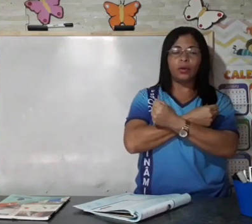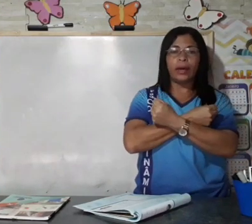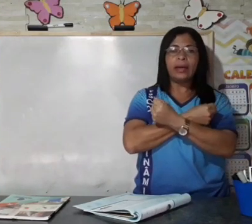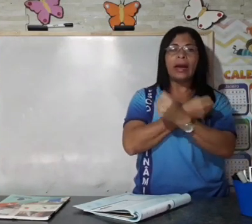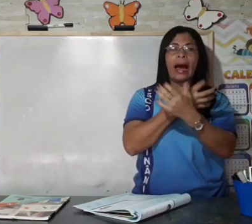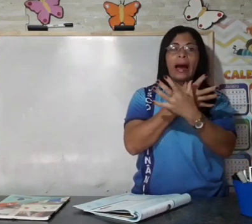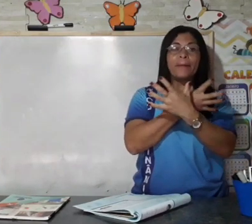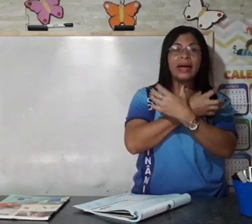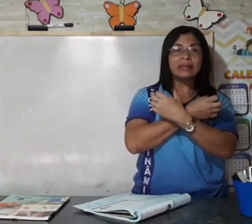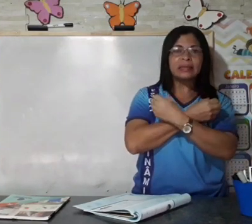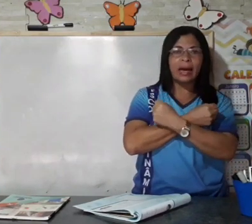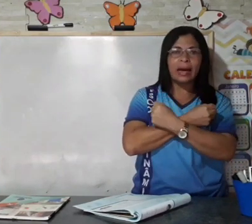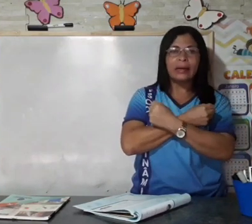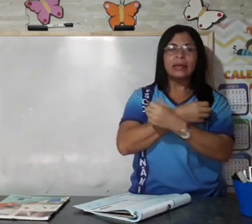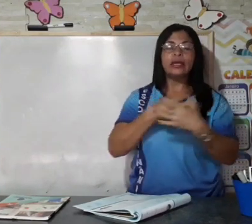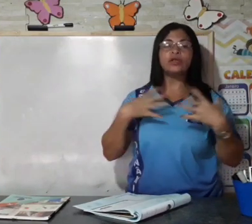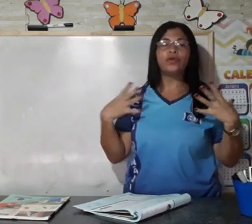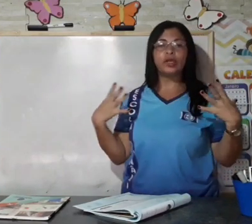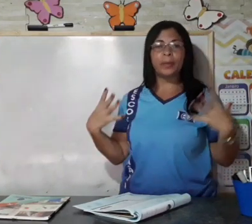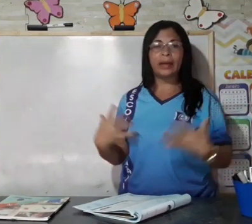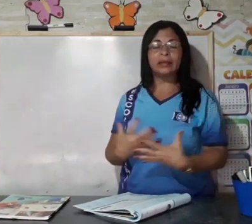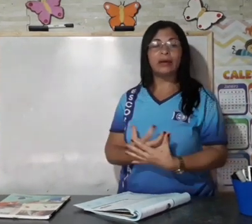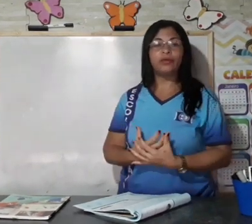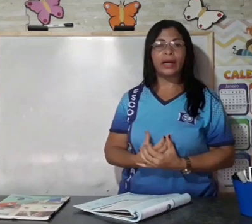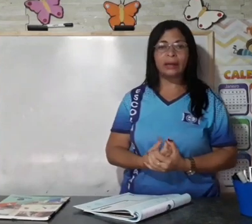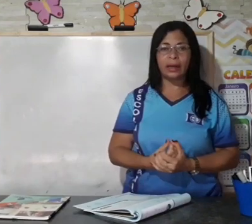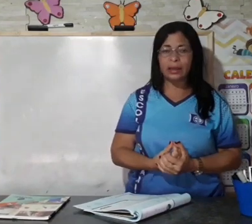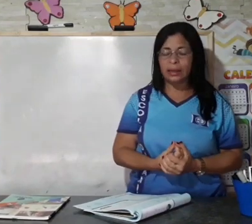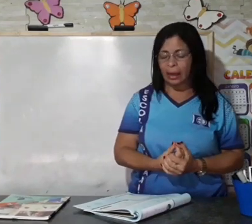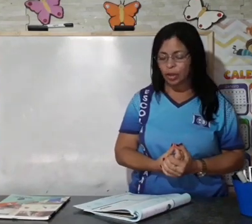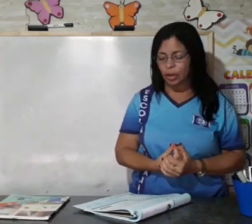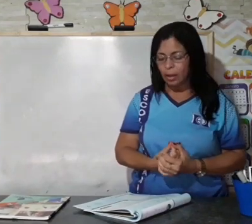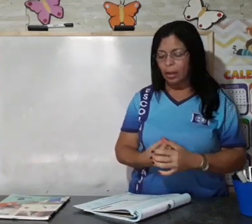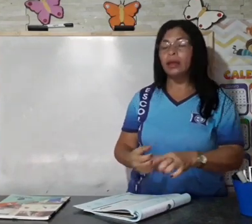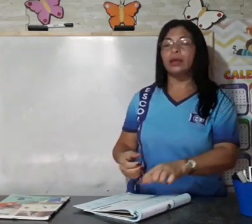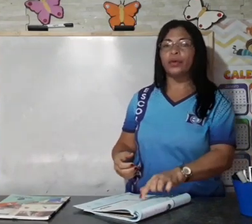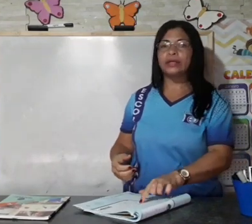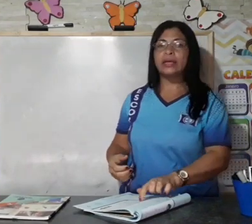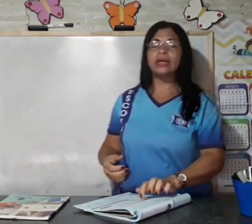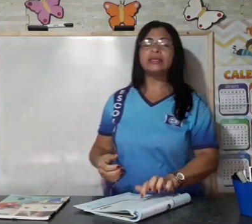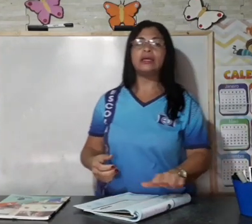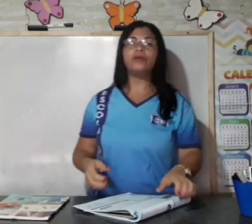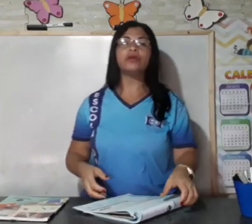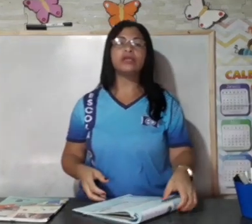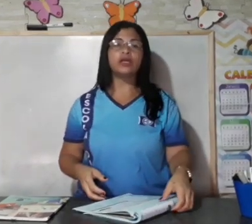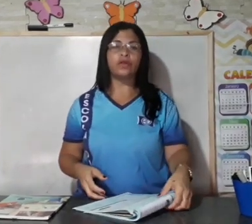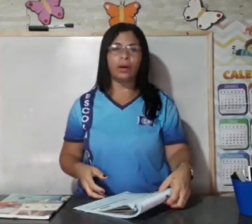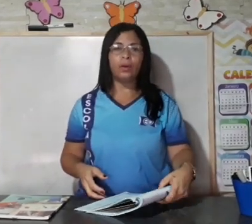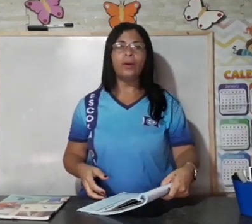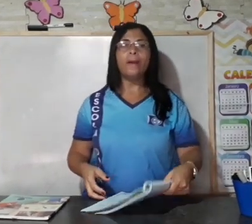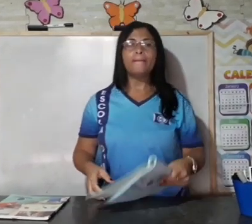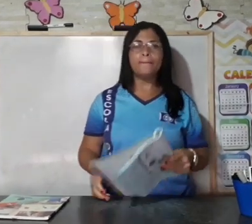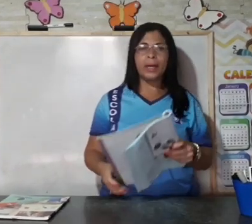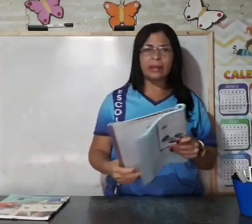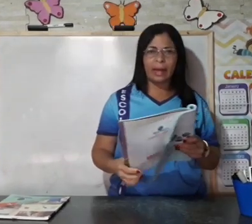é? Abraçar. Isso faz parte da fraternidade. Então, esse daí sim vocês vão pintar.